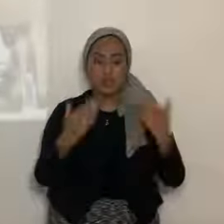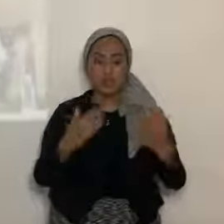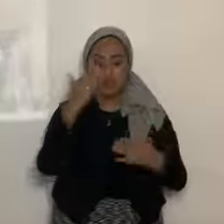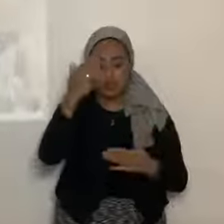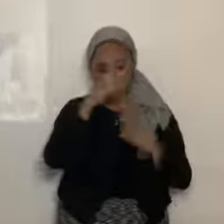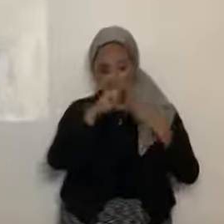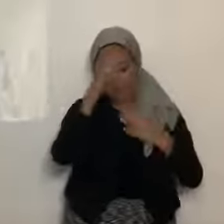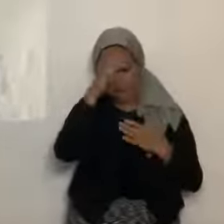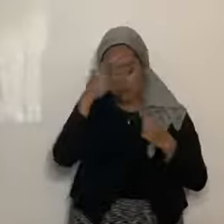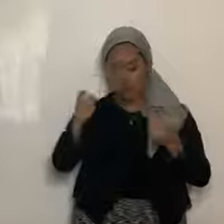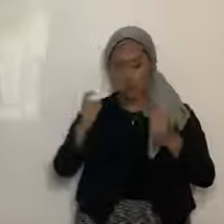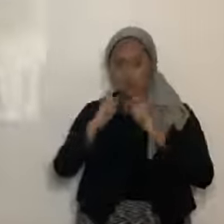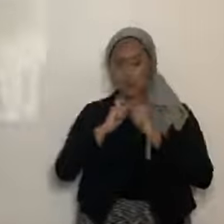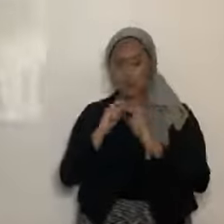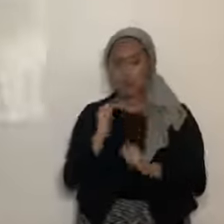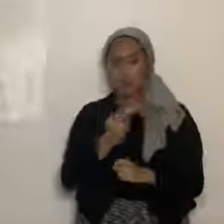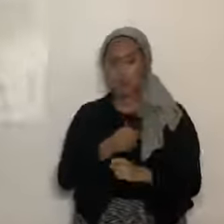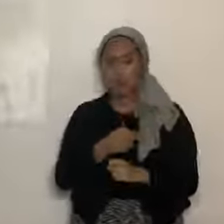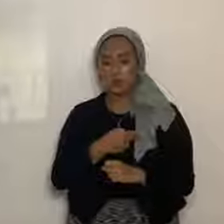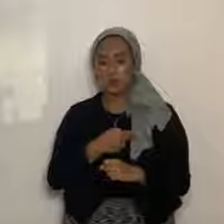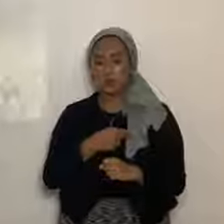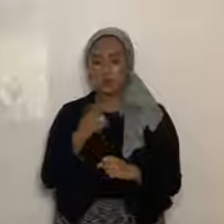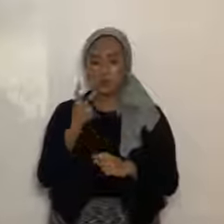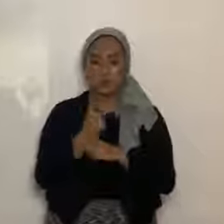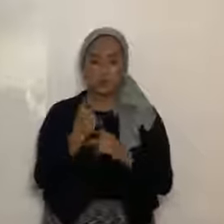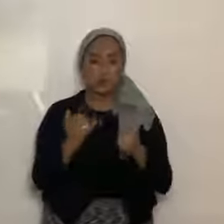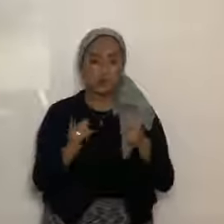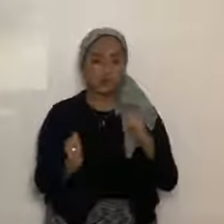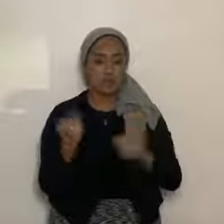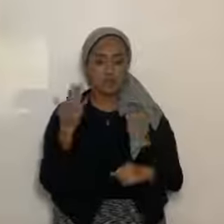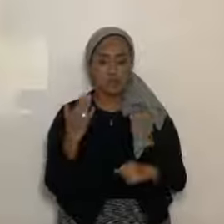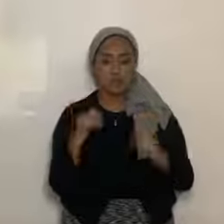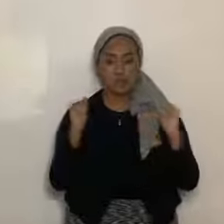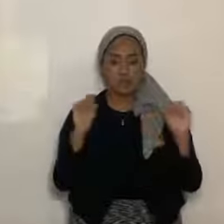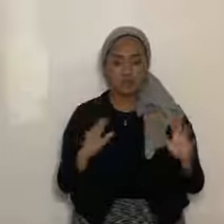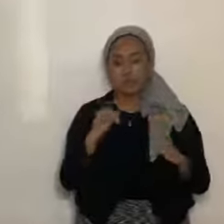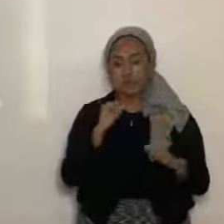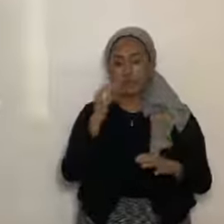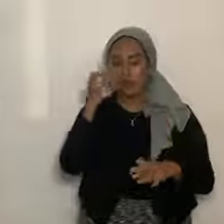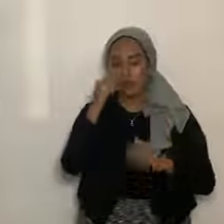porque nos ha permitido guardar este Shabbat. Bendito es el Abba Kadosh.